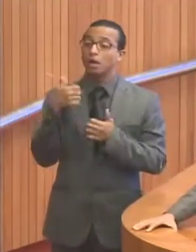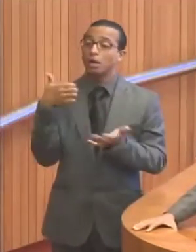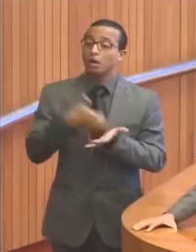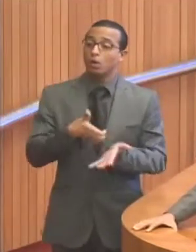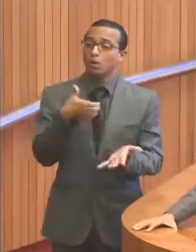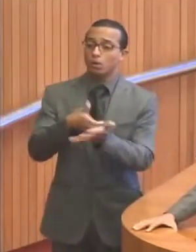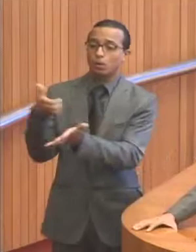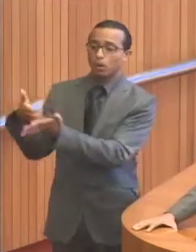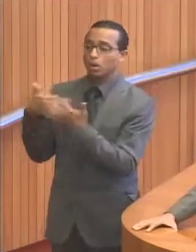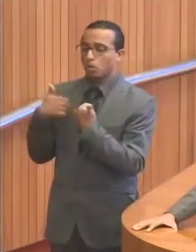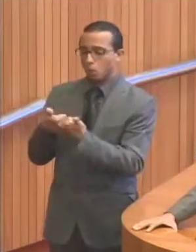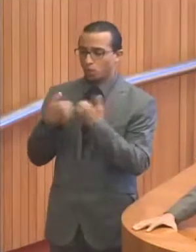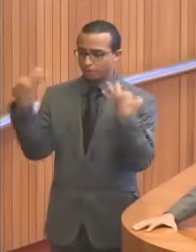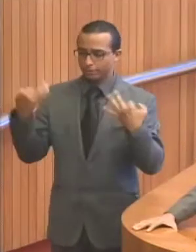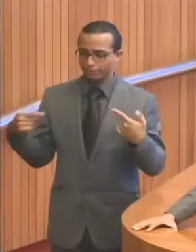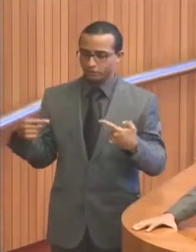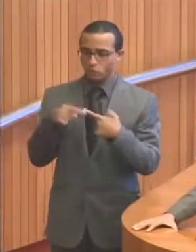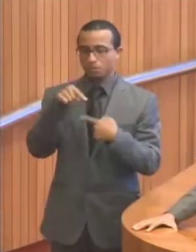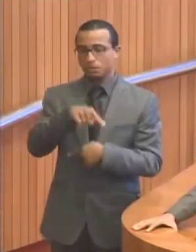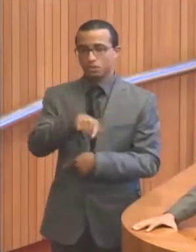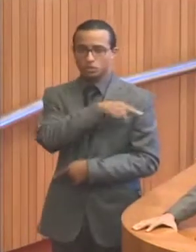transporte escolar no Estado do Maranhão.